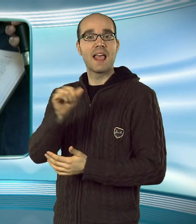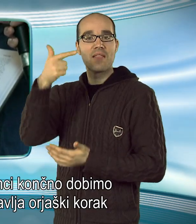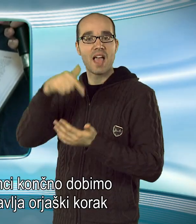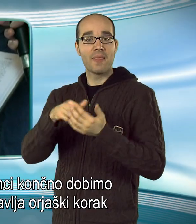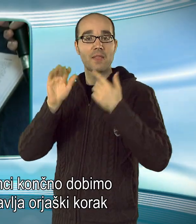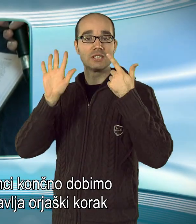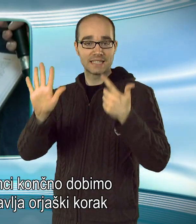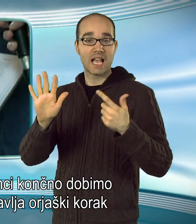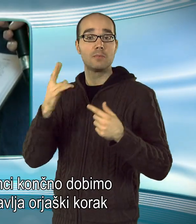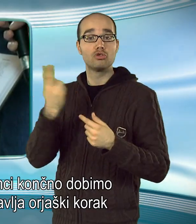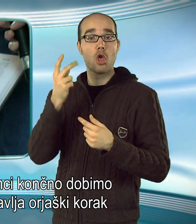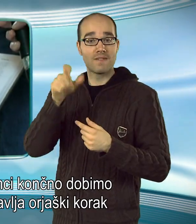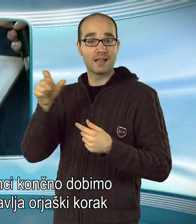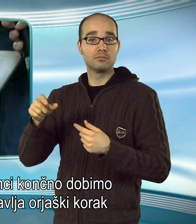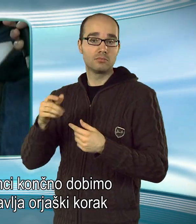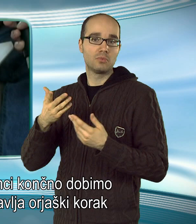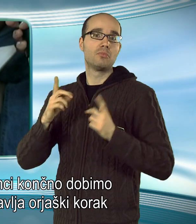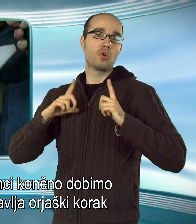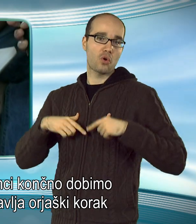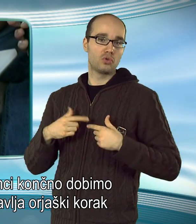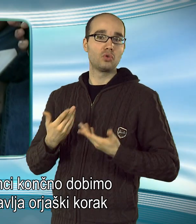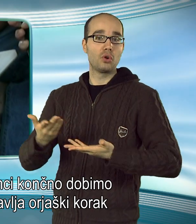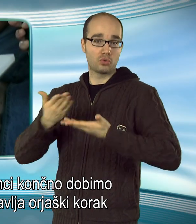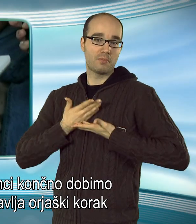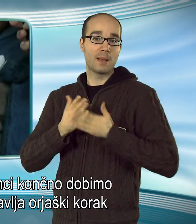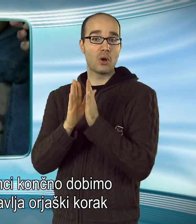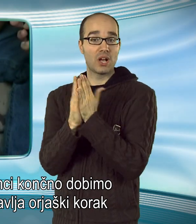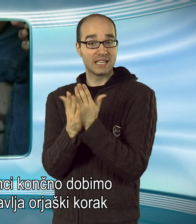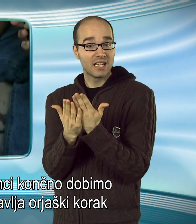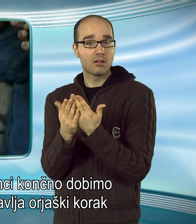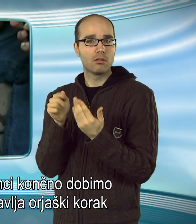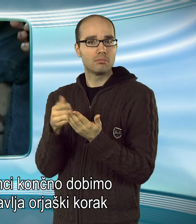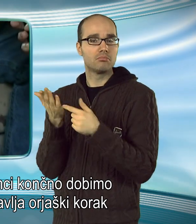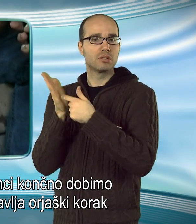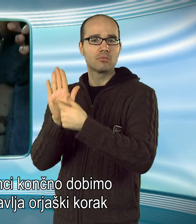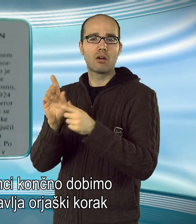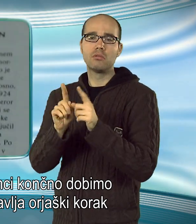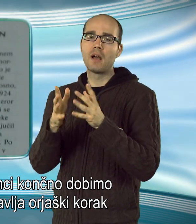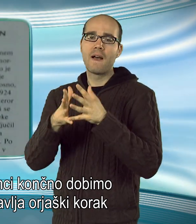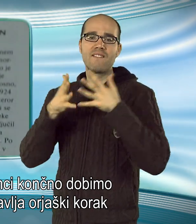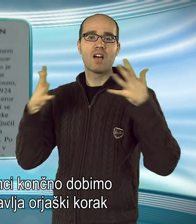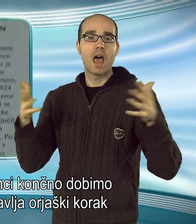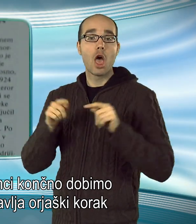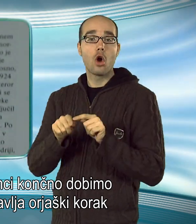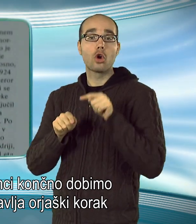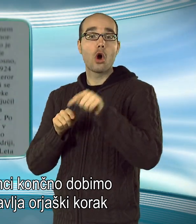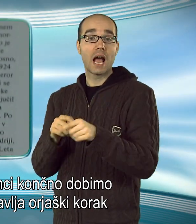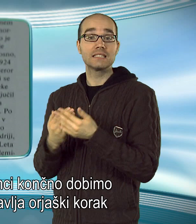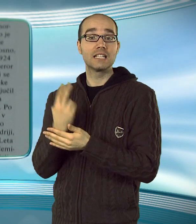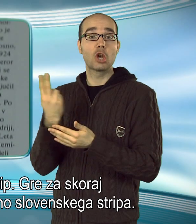Leta 2007 Slovenci končno dobimo knjigo, ki predstavlja orjaški korak za slovenski strip.